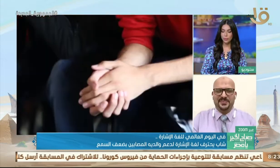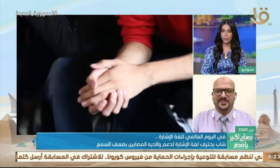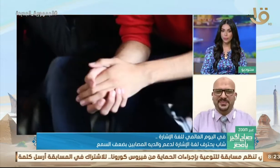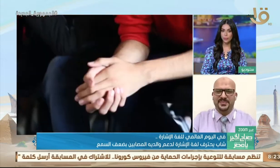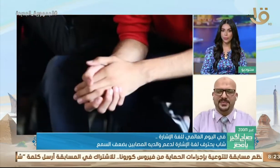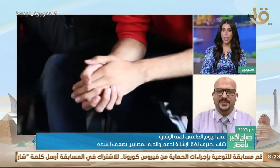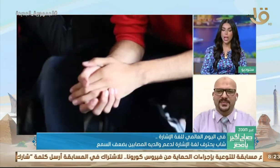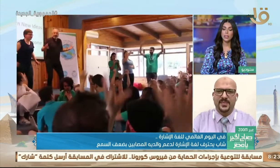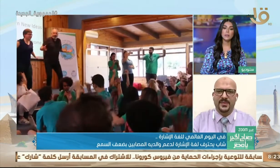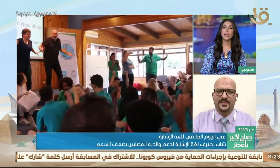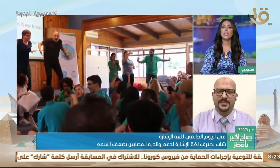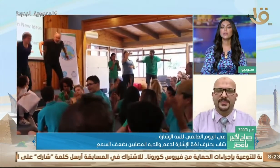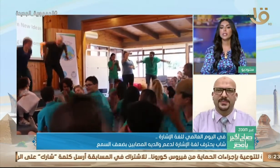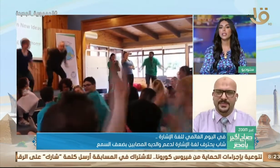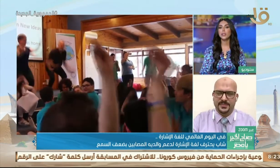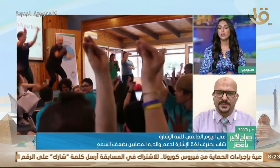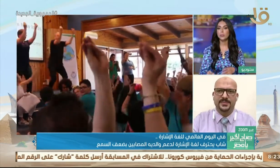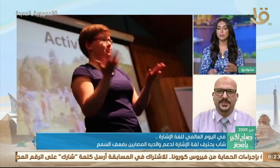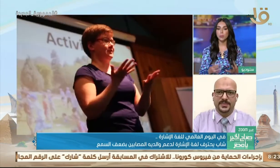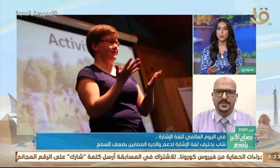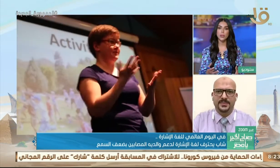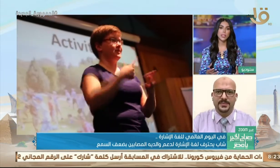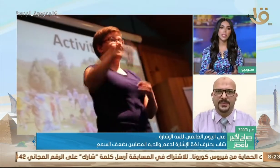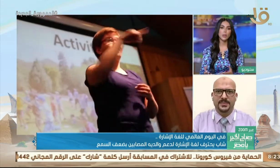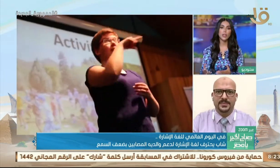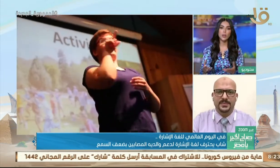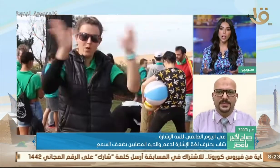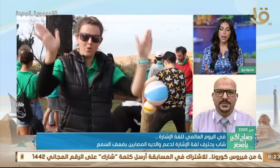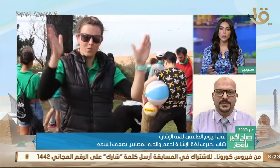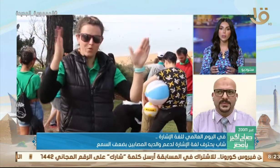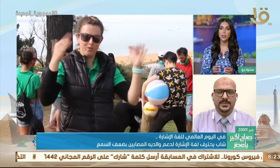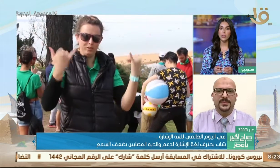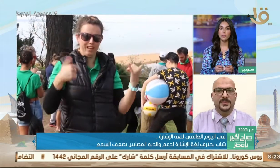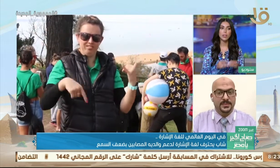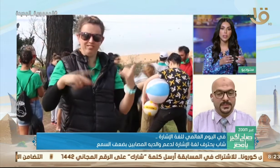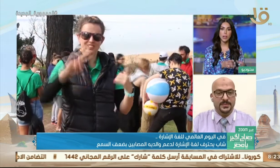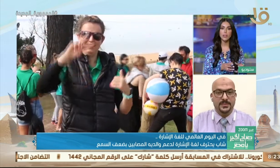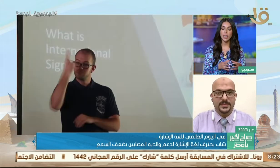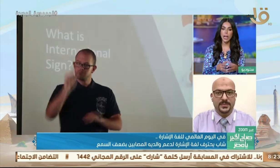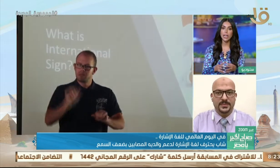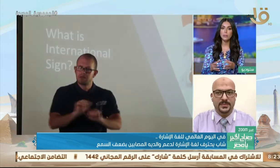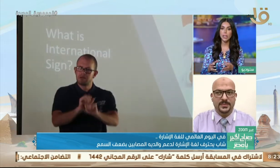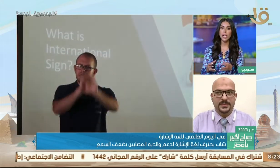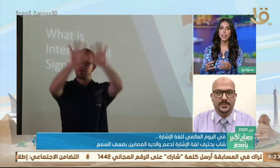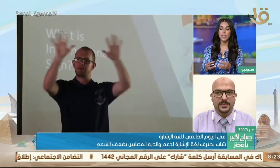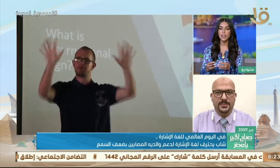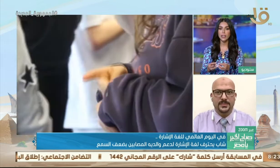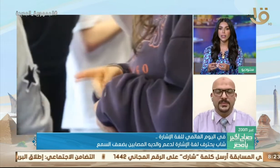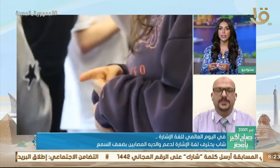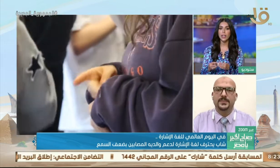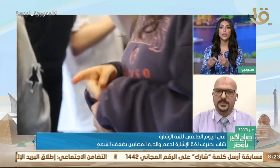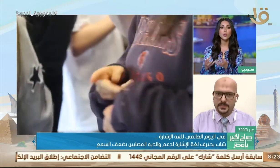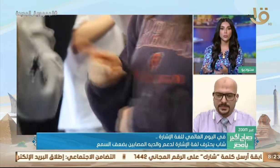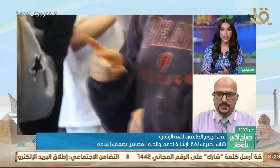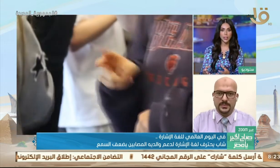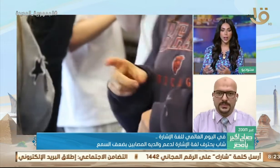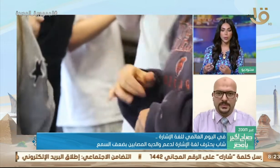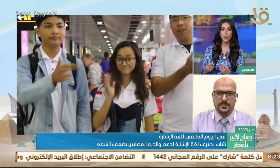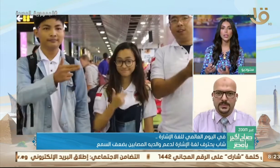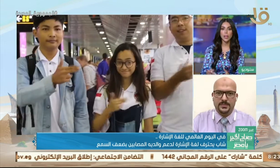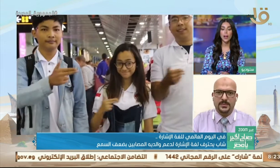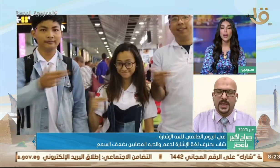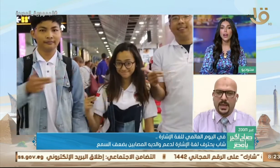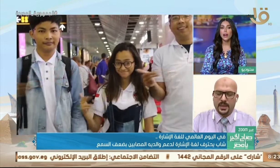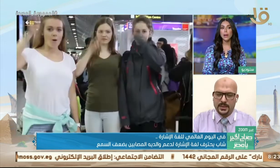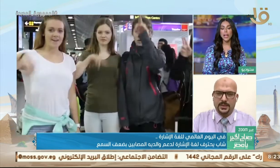المدارس. طب يعني بس انت كنت بتقول دلوقتي ان كل لغه او كل منطقه في العالم ليها اللانجوج بتاعتها